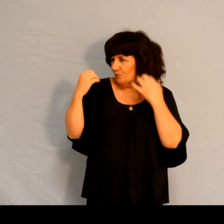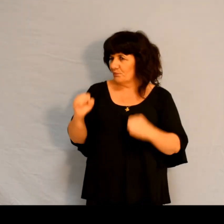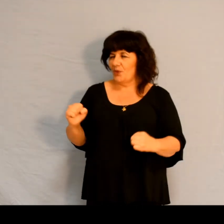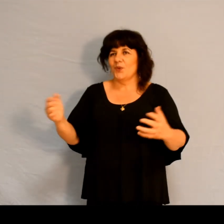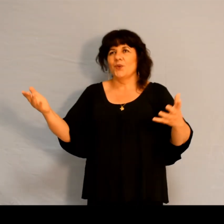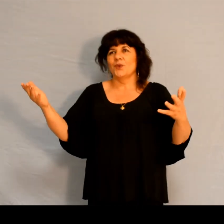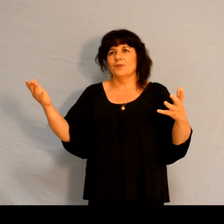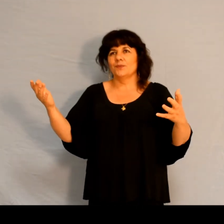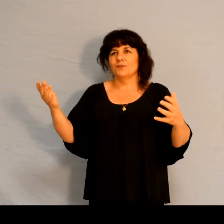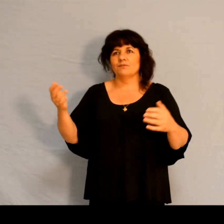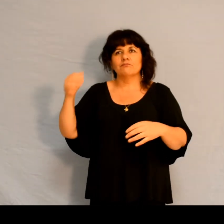Mais Dieu lui dit: